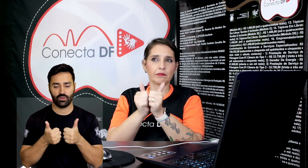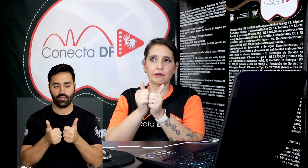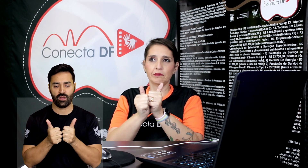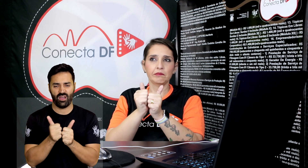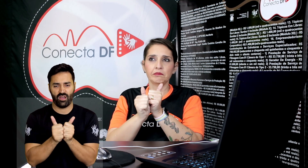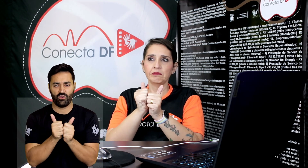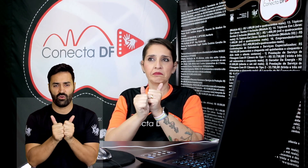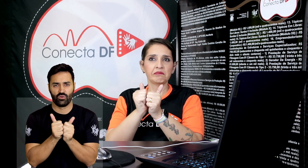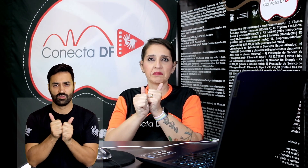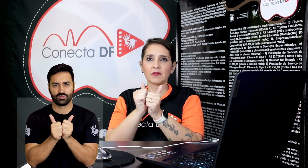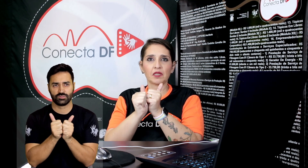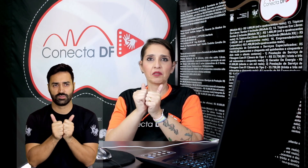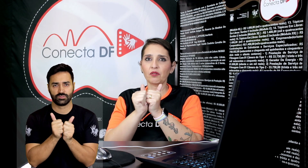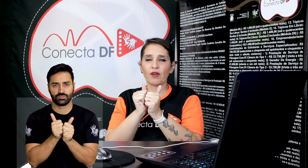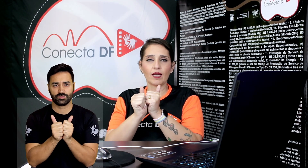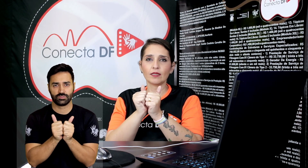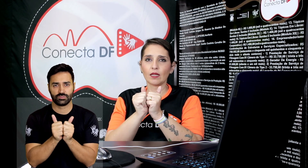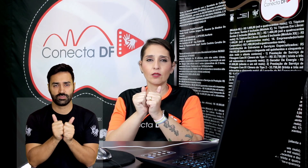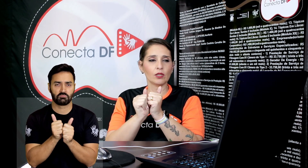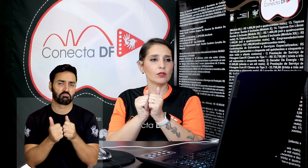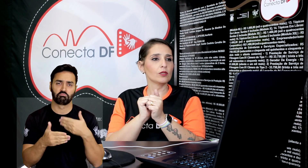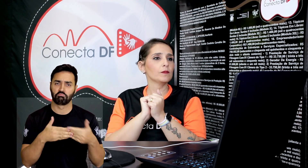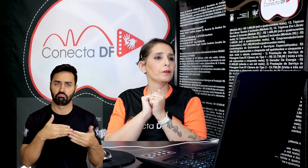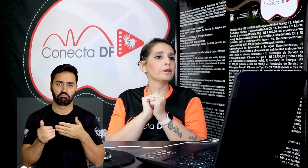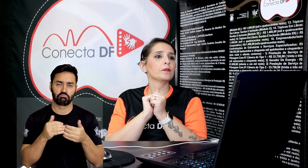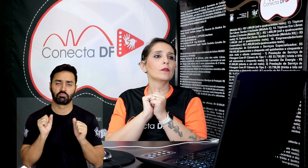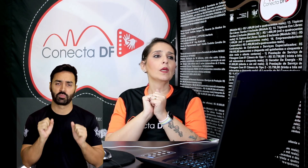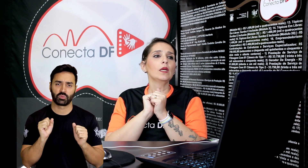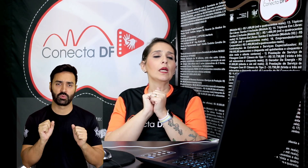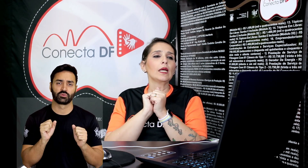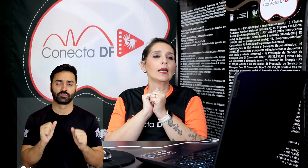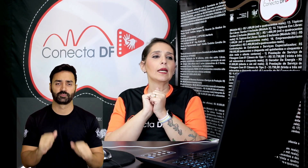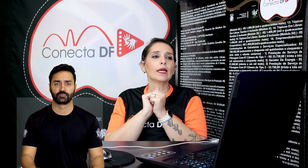arroz. Tanto faz, tá, gente?